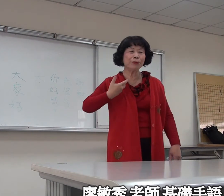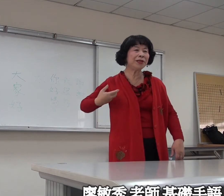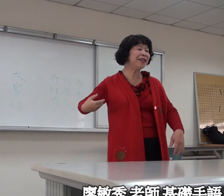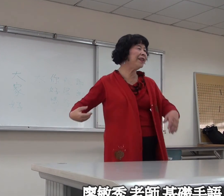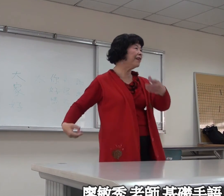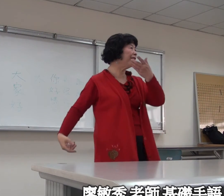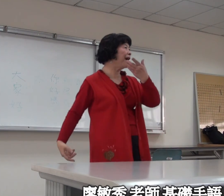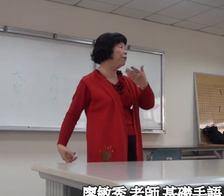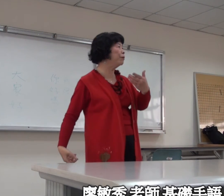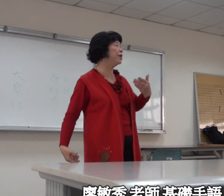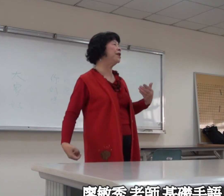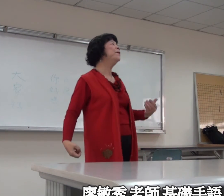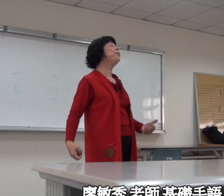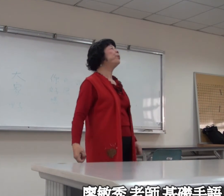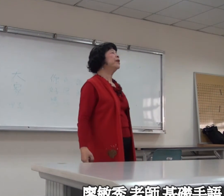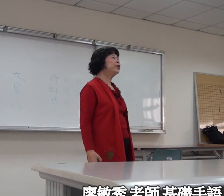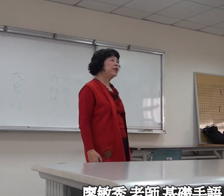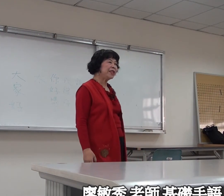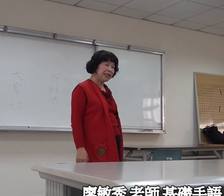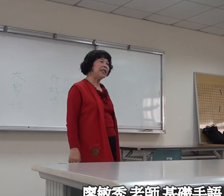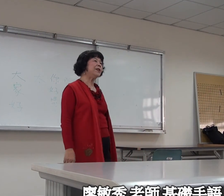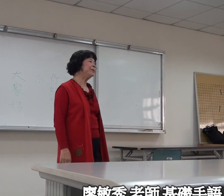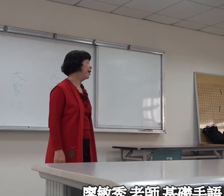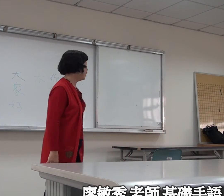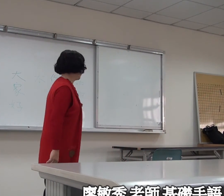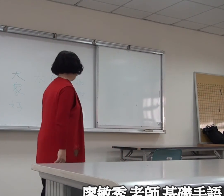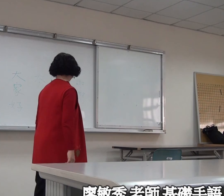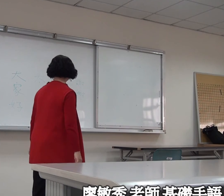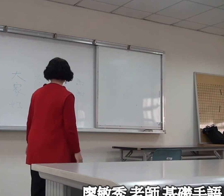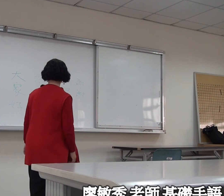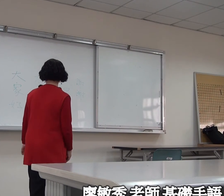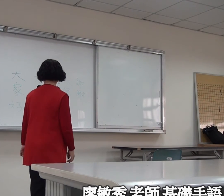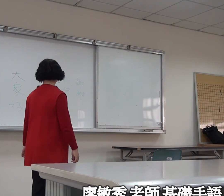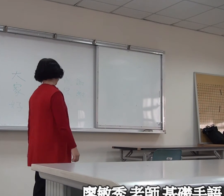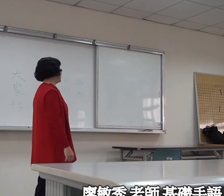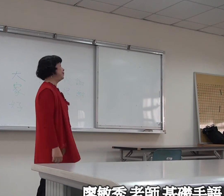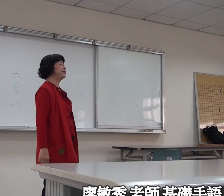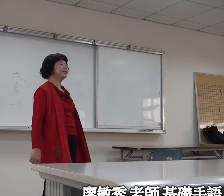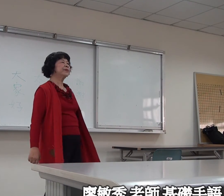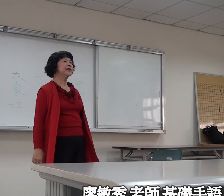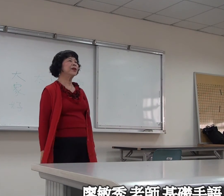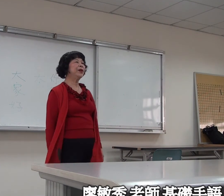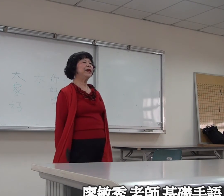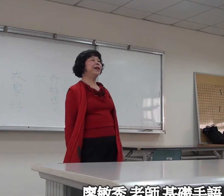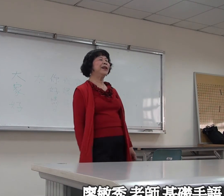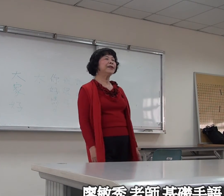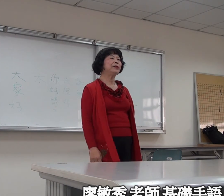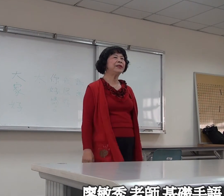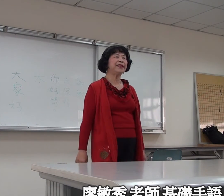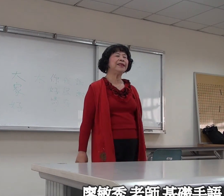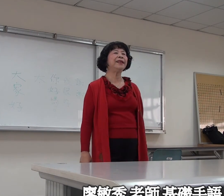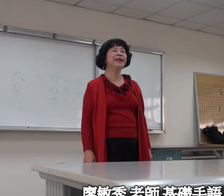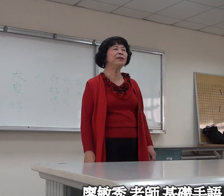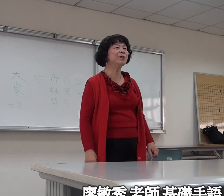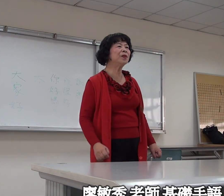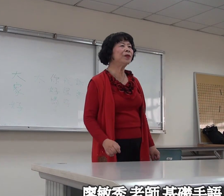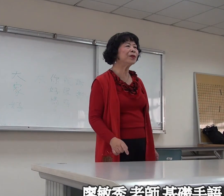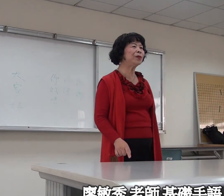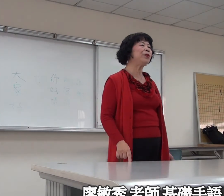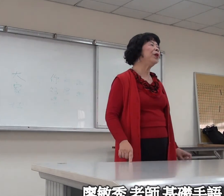须，你拉胡须就是戏啊，哎，所以最简单的，我们如果学